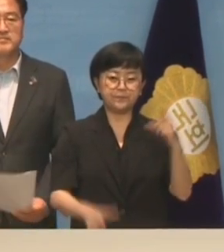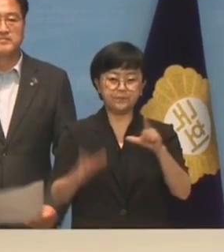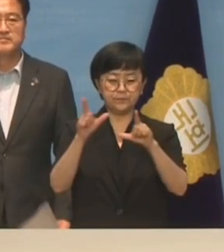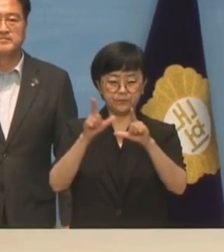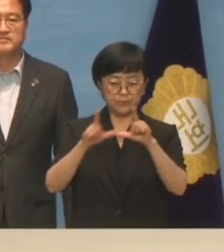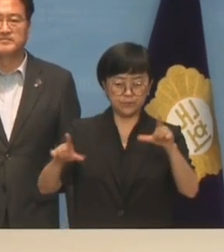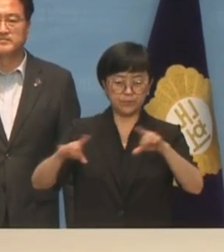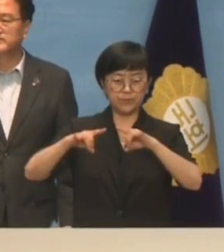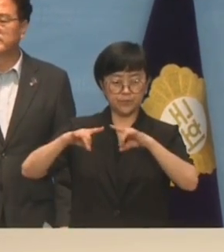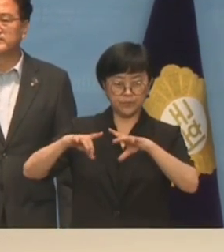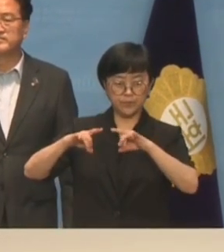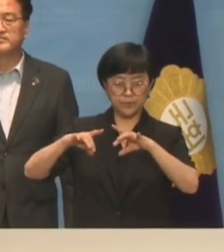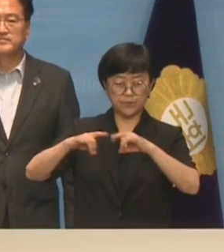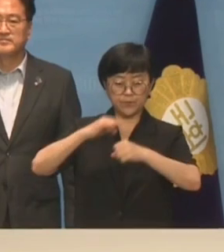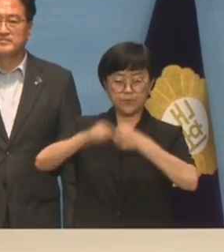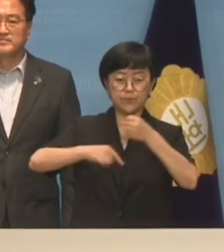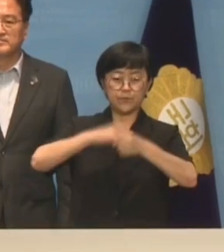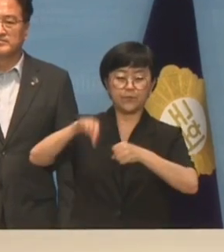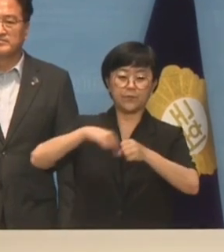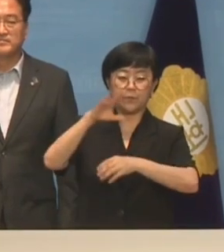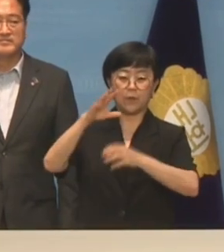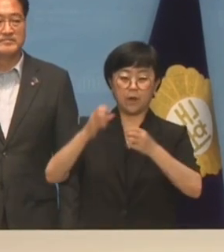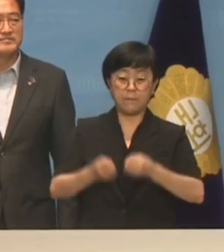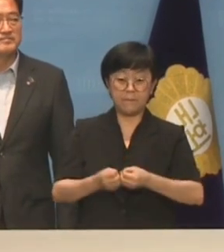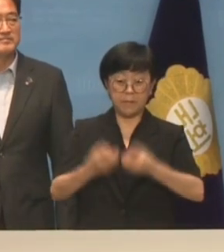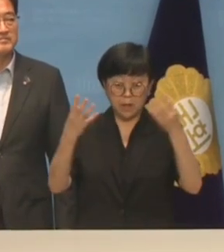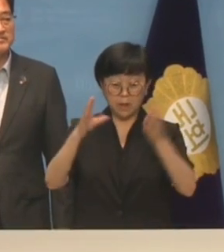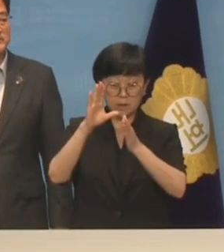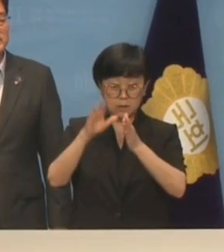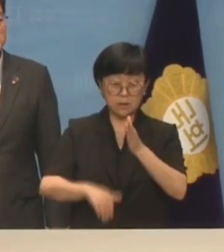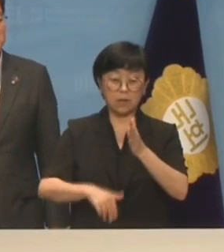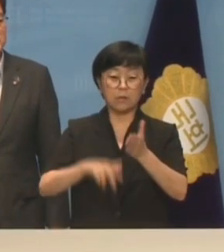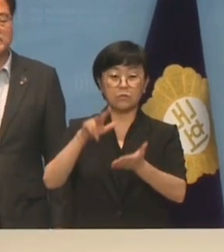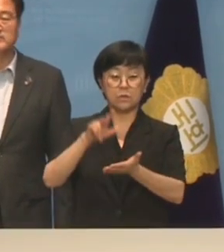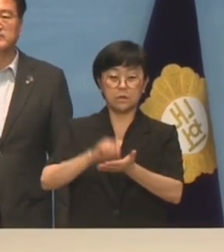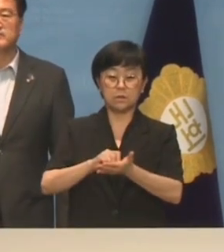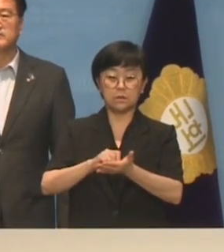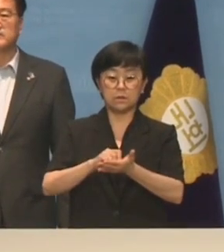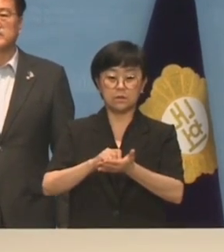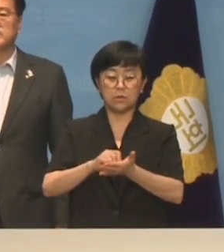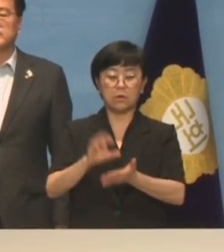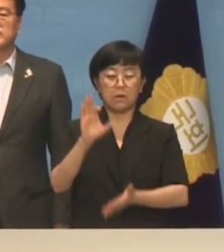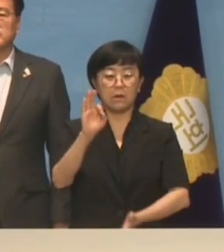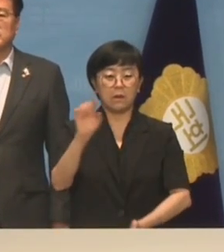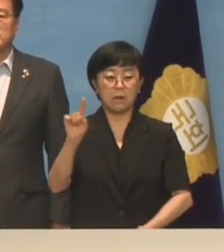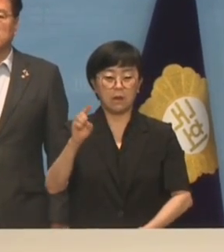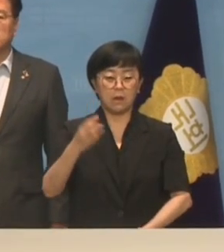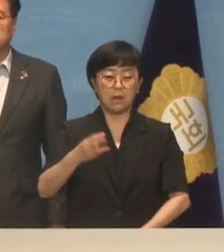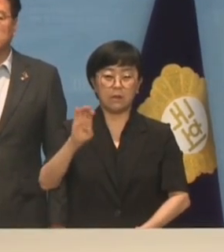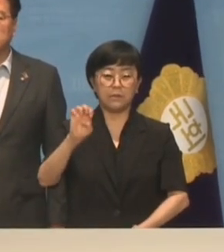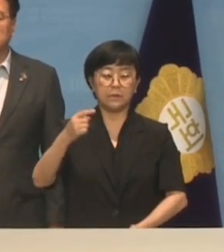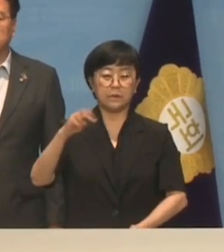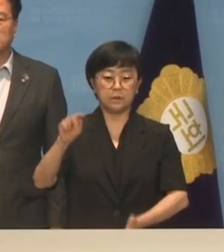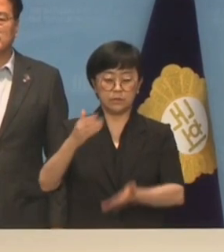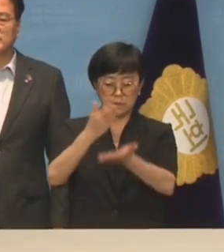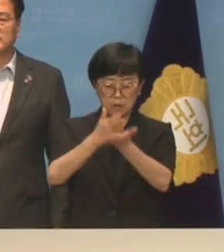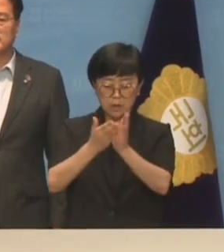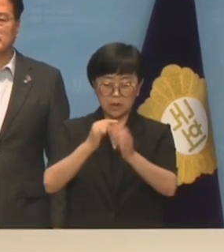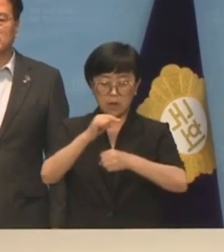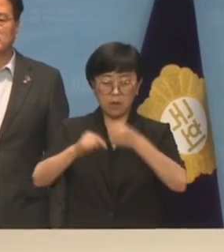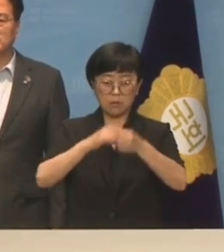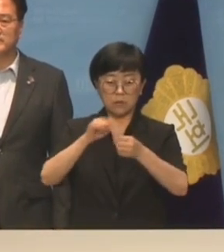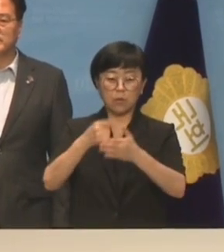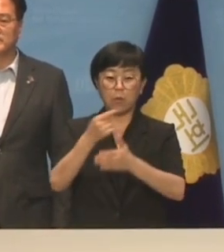도쿄전력이 원전 사고 당시 노심용융되었다는 점, 그리고 알프스 다액종 제거 설비의